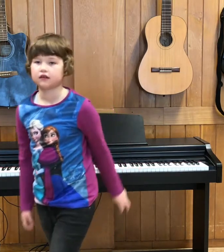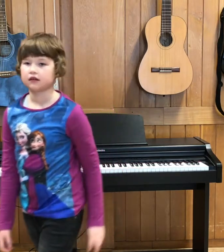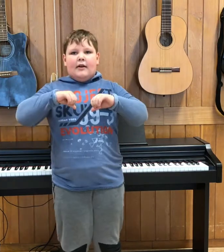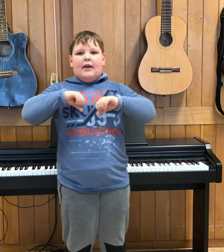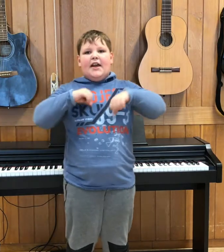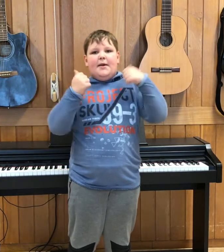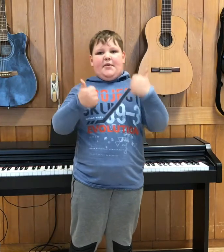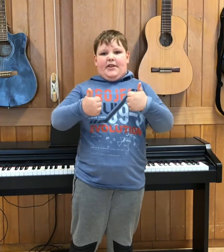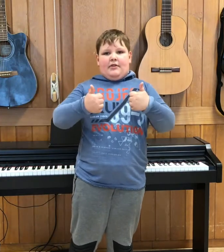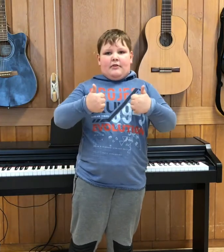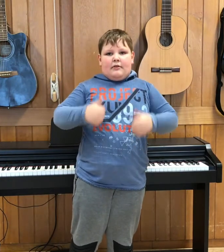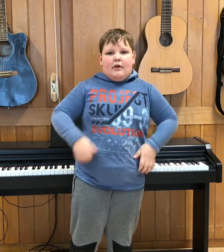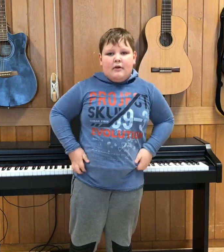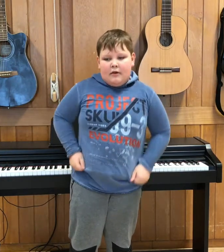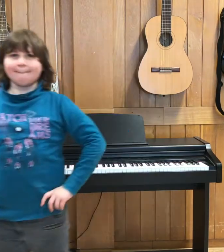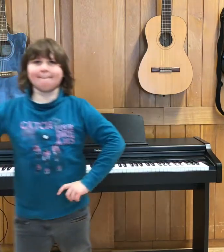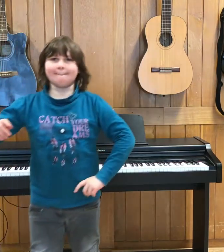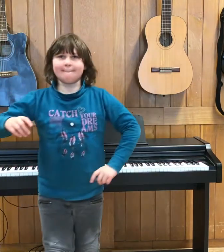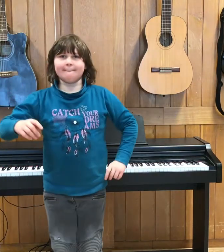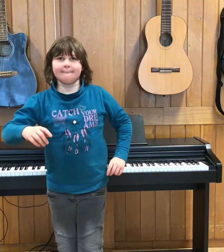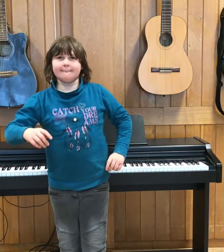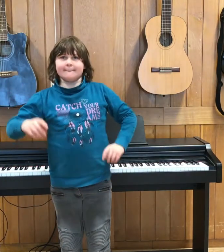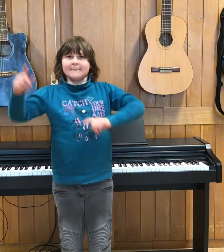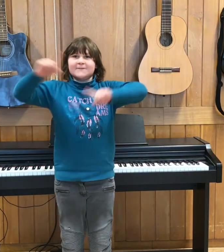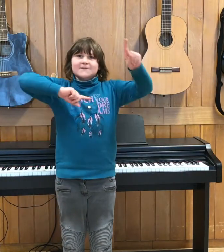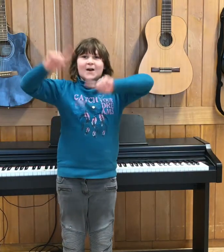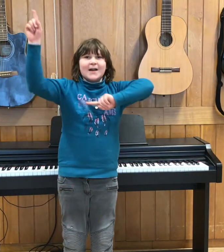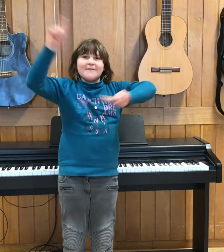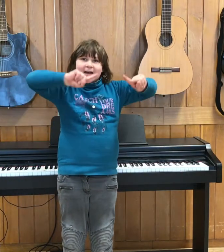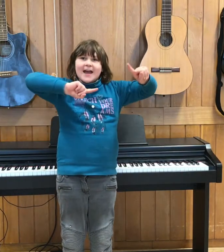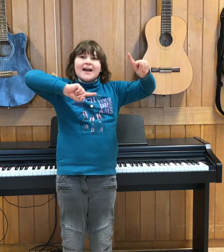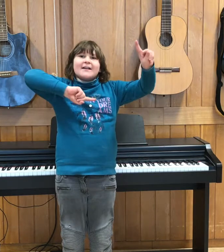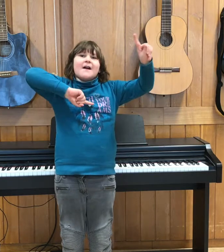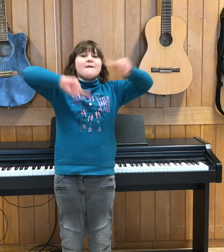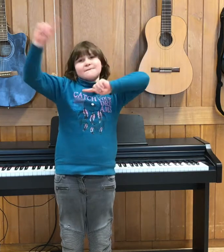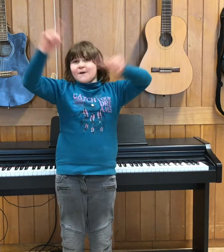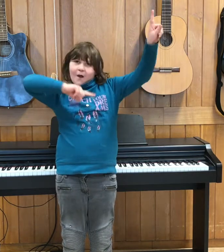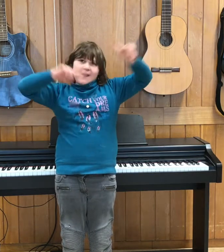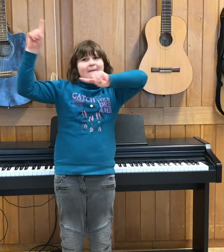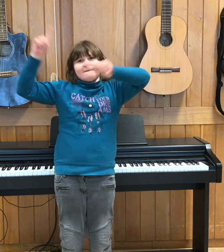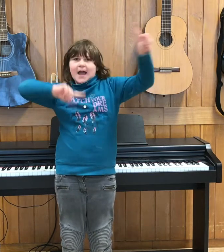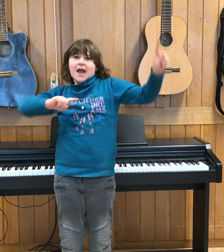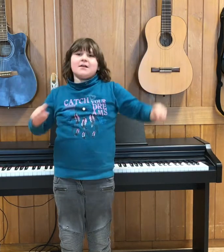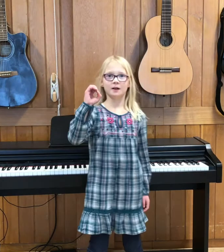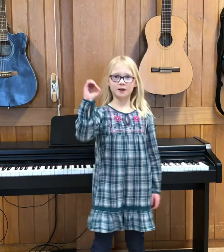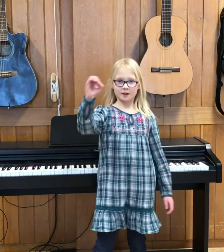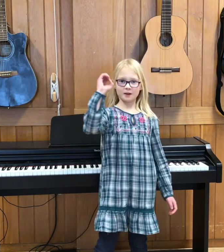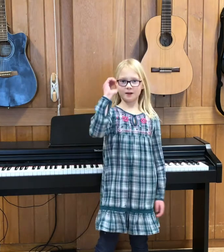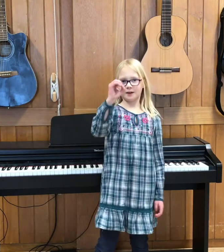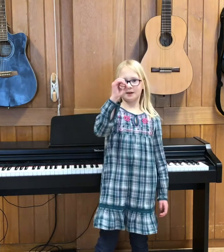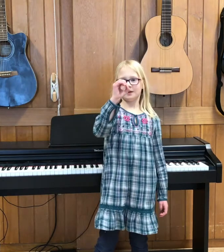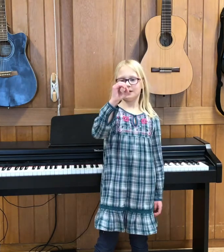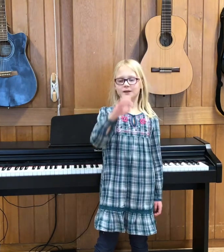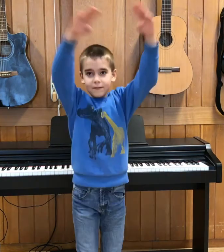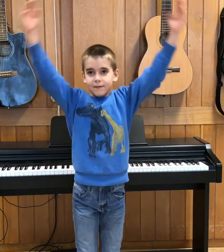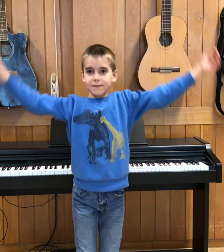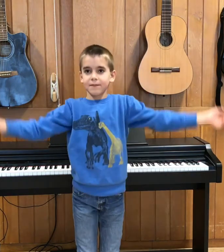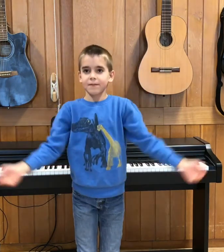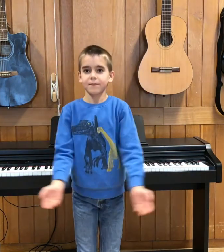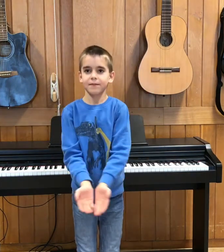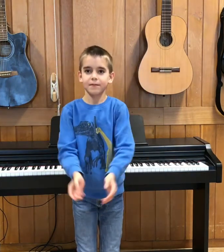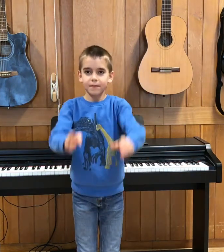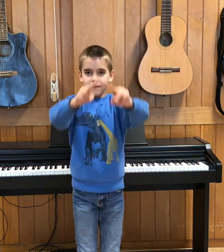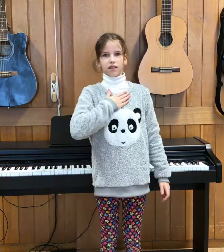Lass uns leben wie ein Feuerwerk Feuerwerk, oh oh